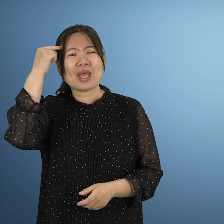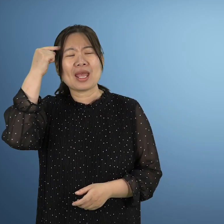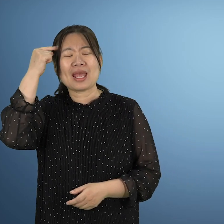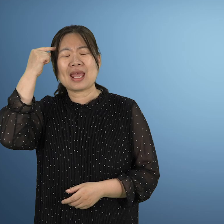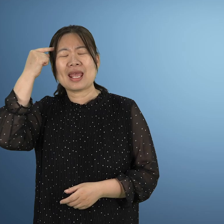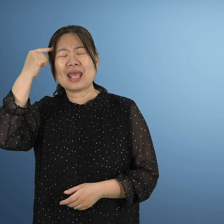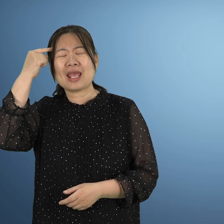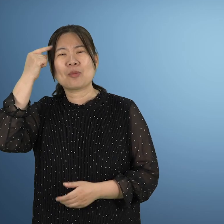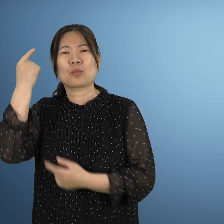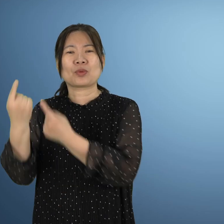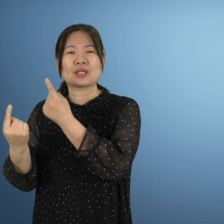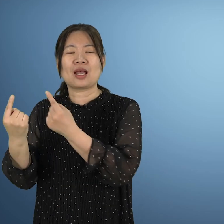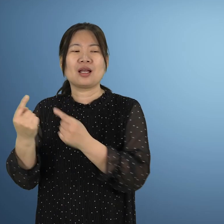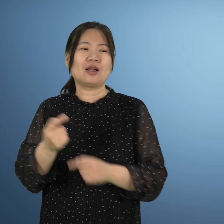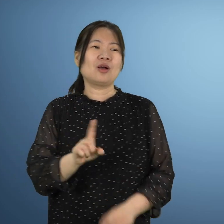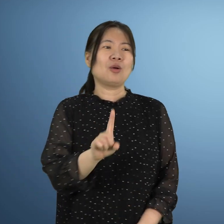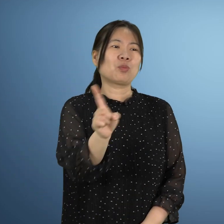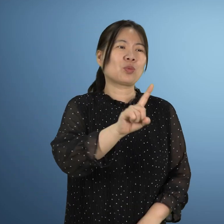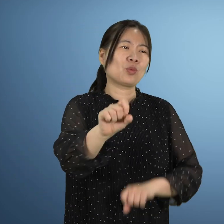왜에서 무엇으로?